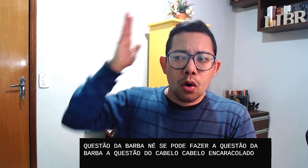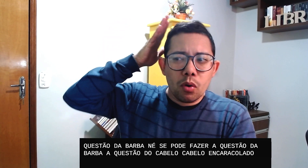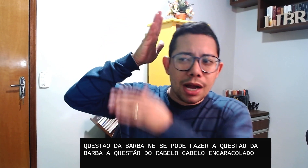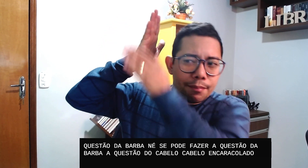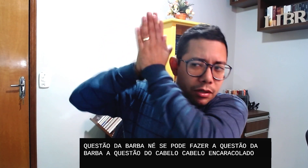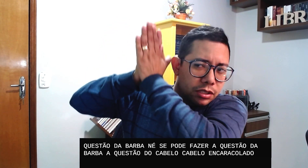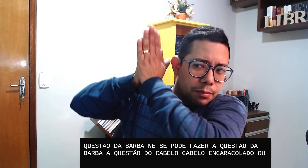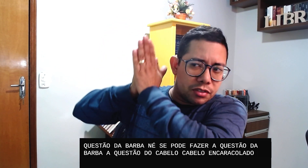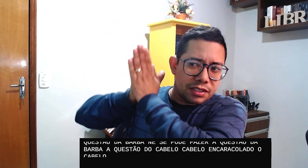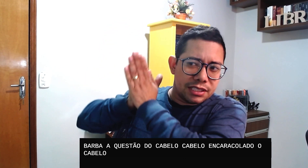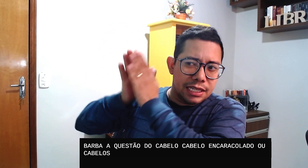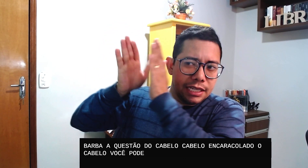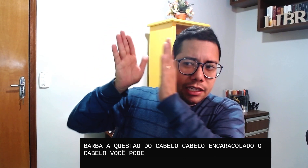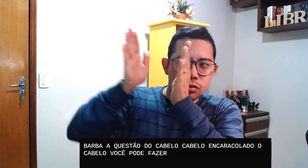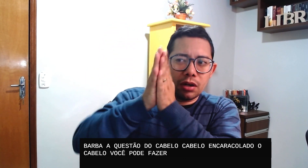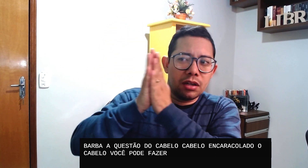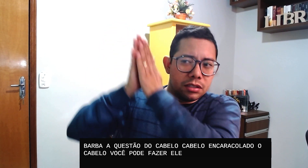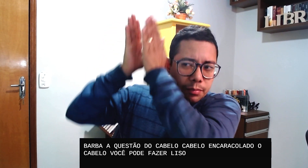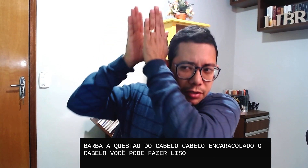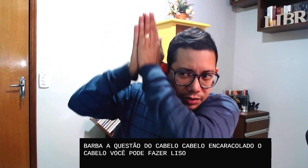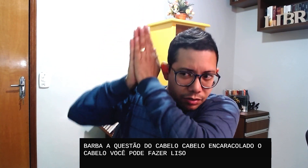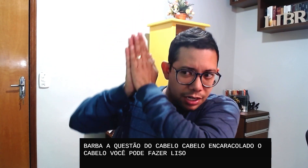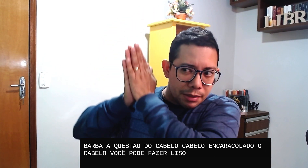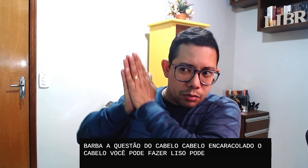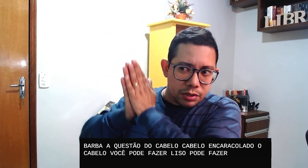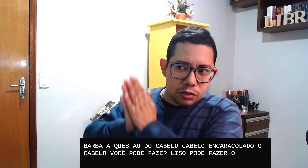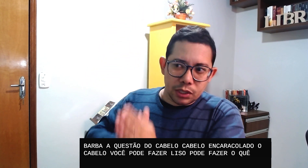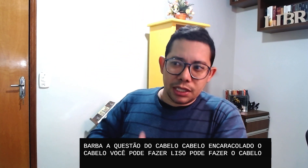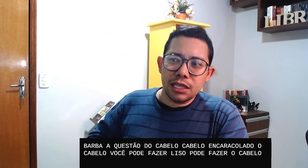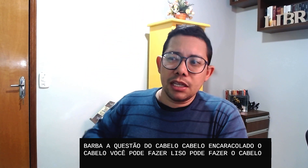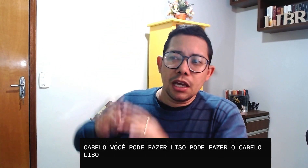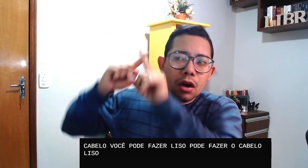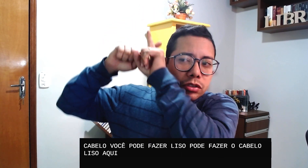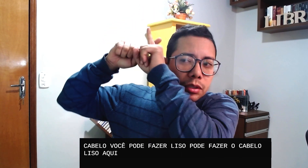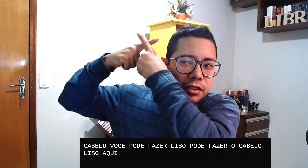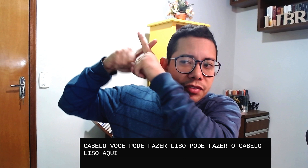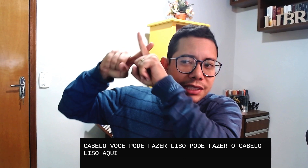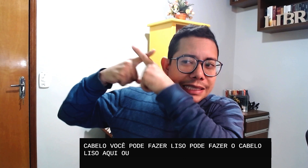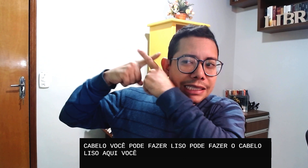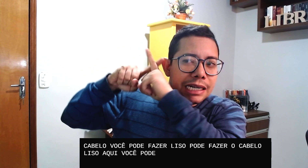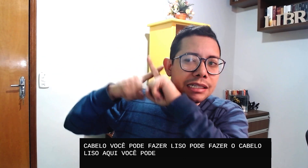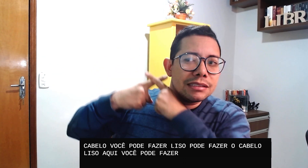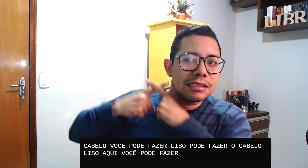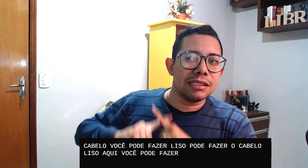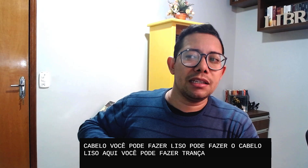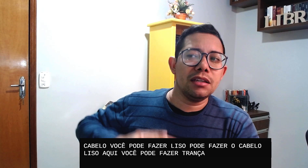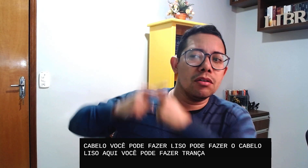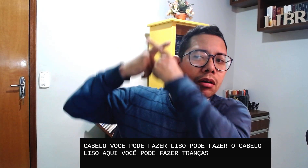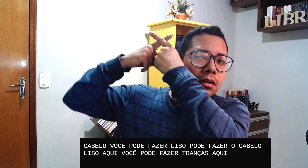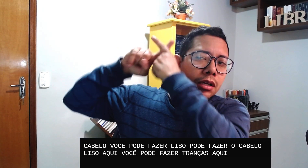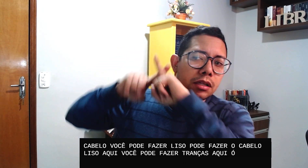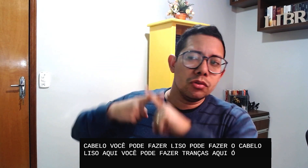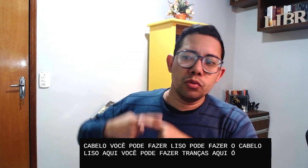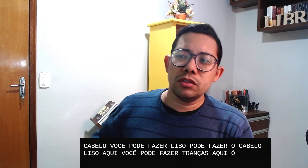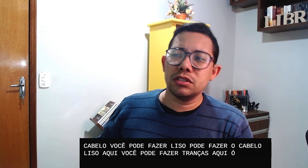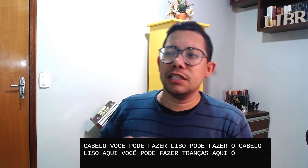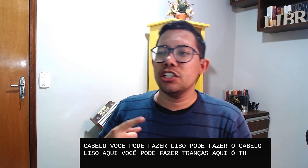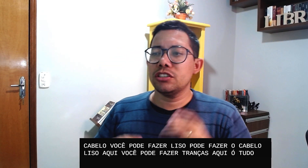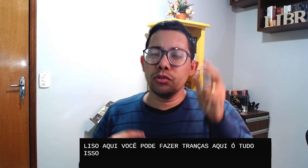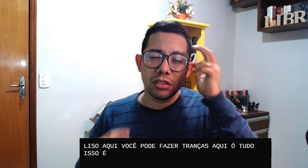ou o cabelo, você pode fazer ele liso, ó. Pode fazer o cabelo liso aqui, ou você pode fazer tranças aqui, ó. Tudo isso a gente está